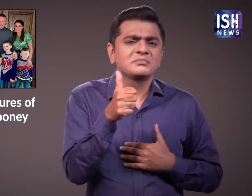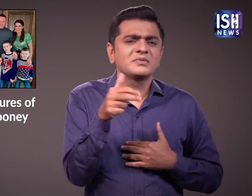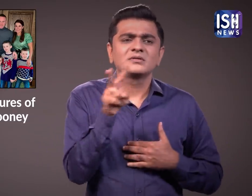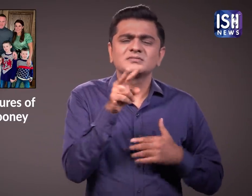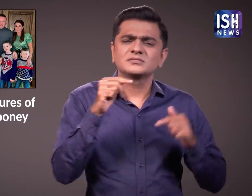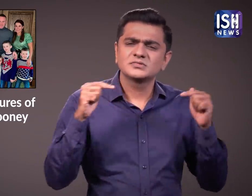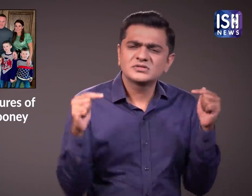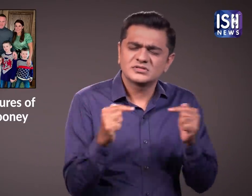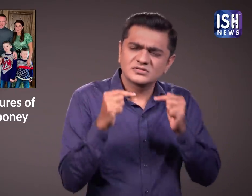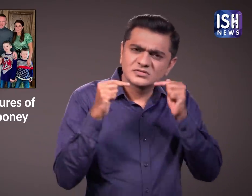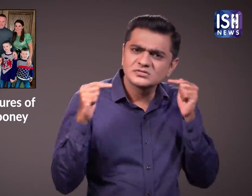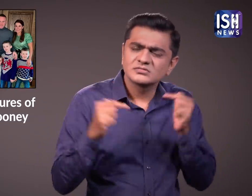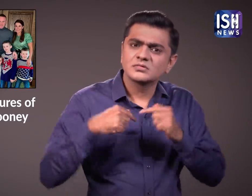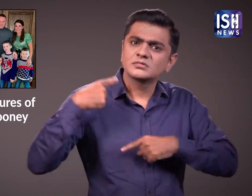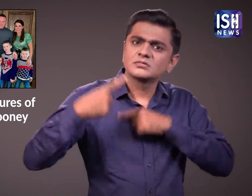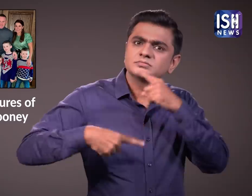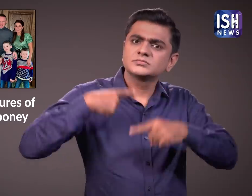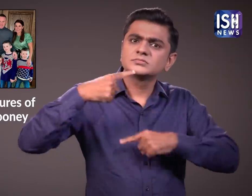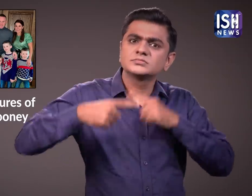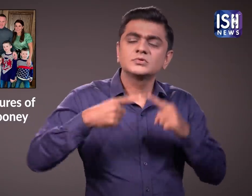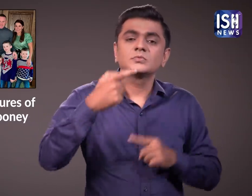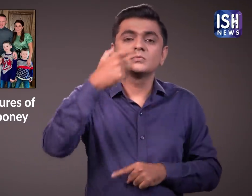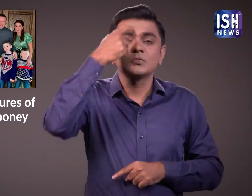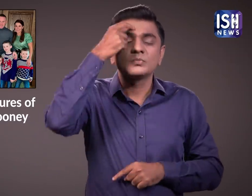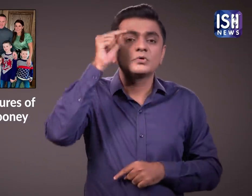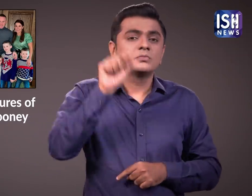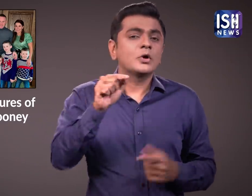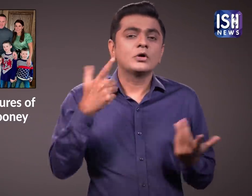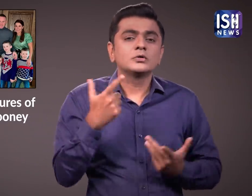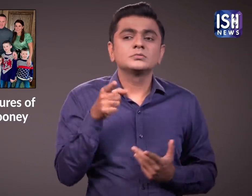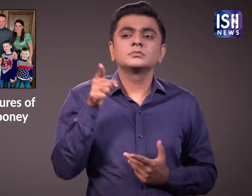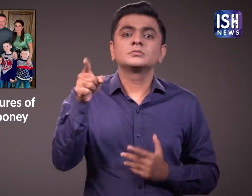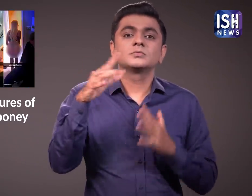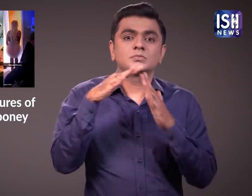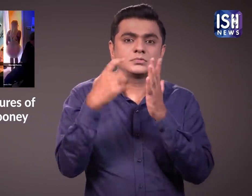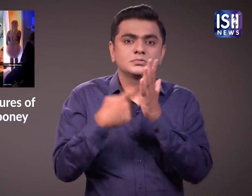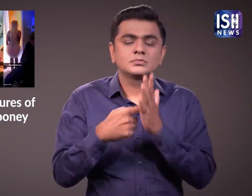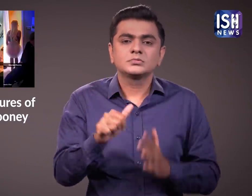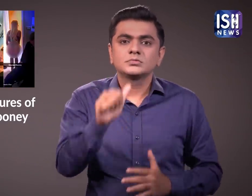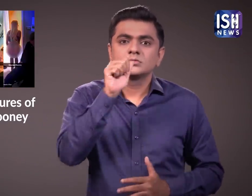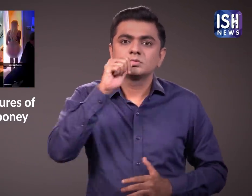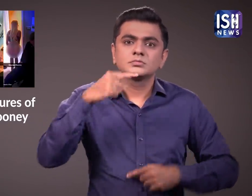शराब पीने की समस्या के कारण उनकी शादी में समस्या आ रही थी।